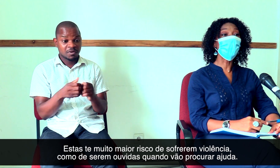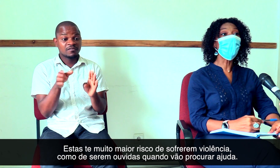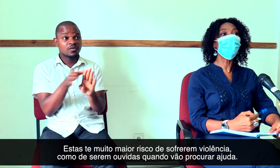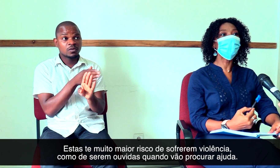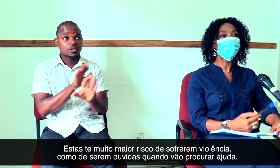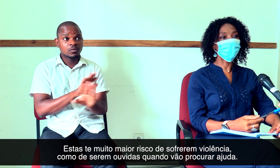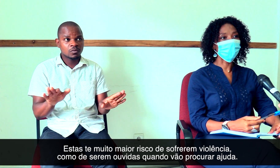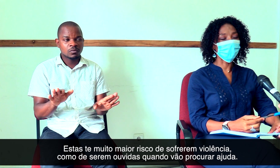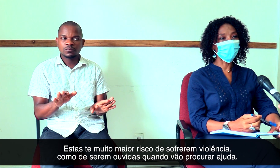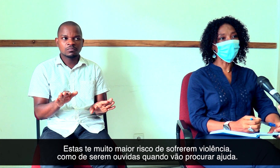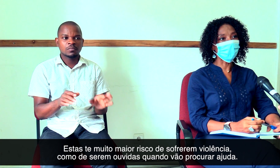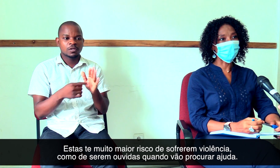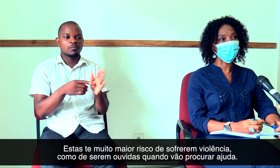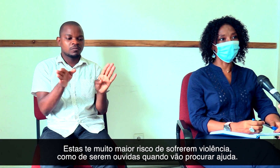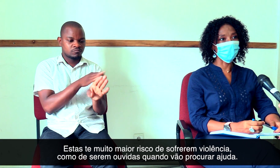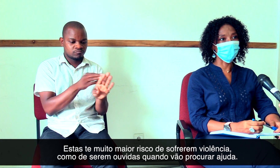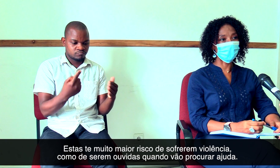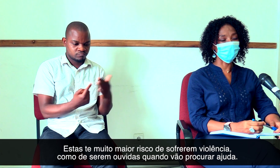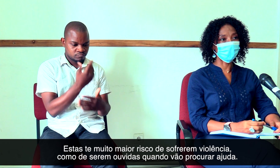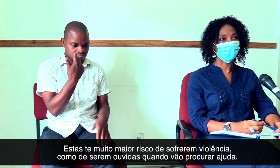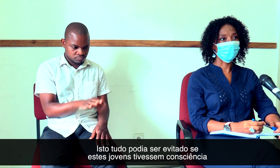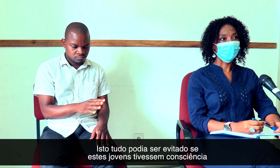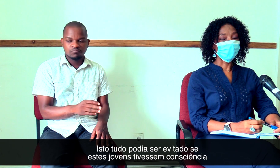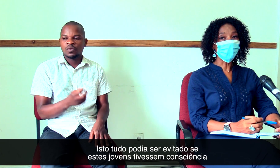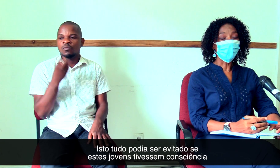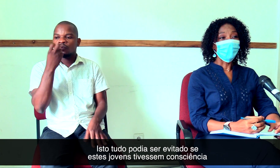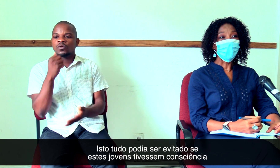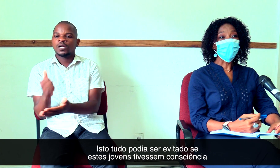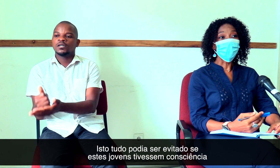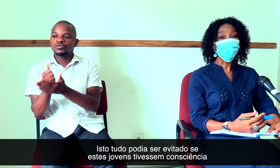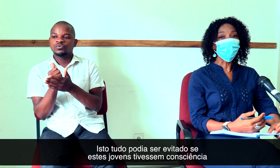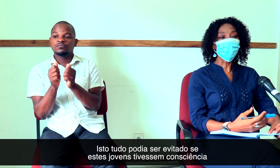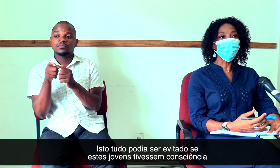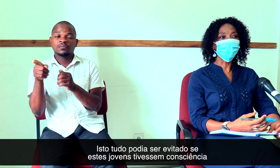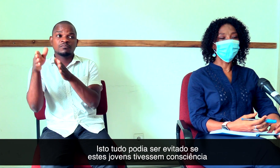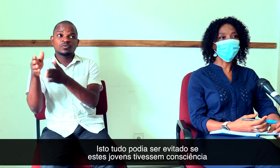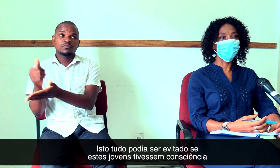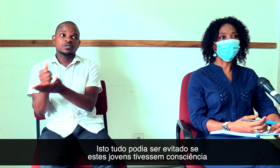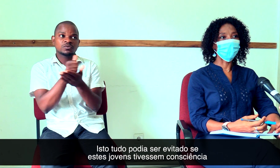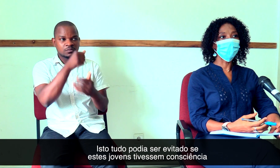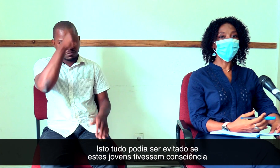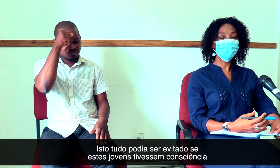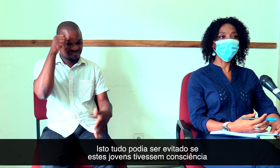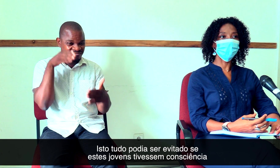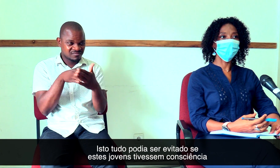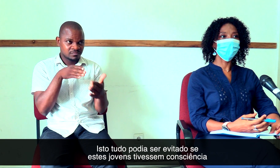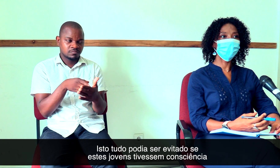como de serem ouvidas quando vão procurar os serviços de ajuda. Então, isto tudo poderia ser evitado